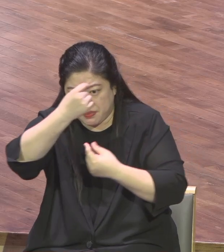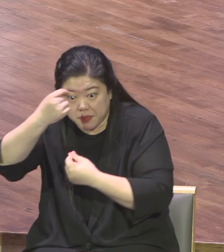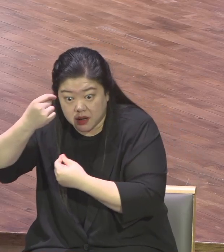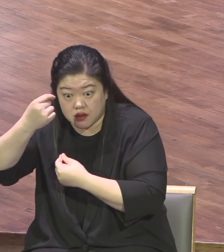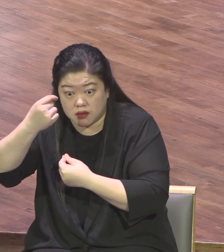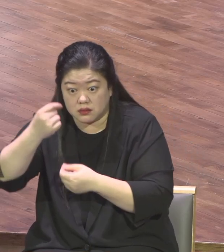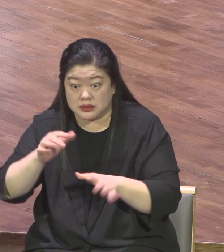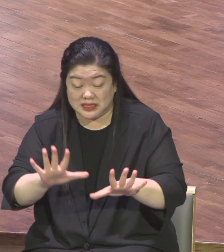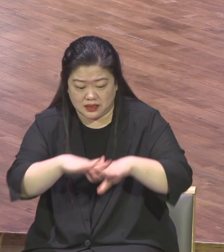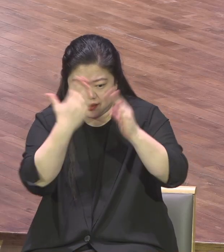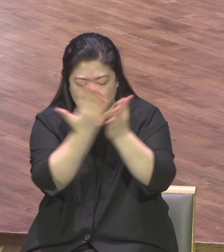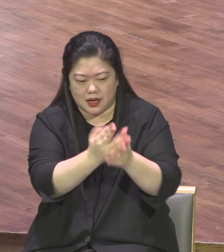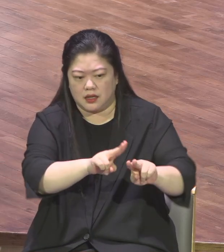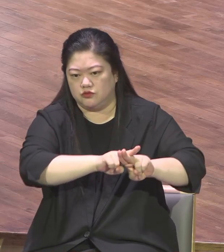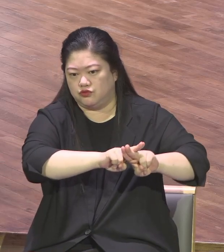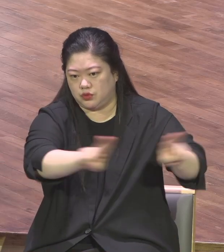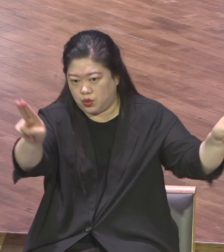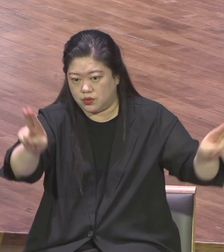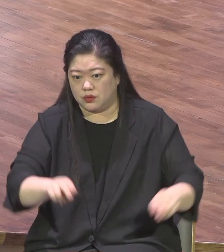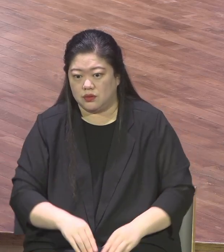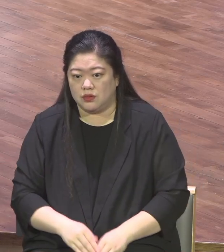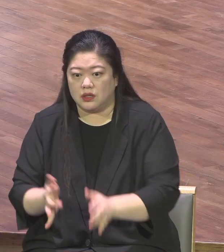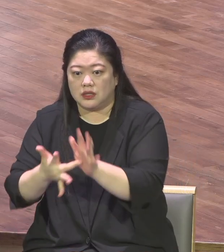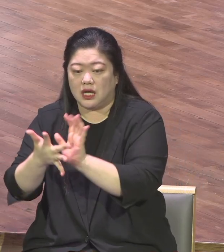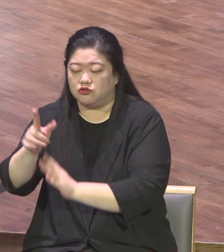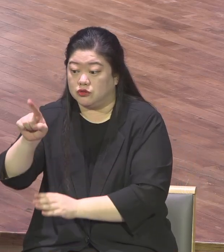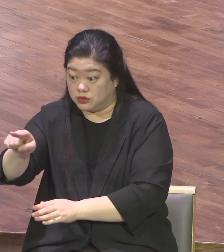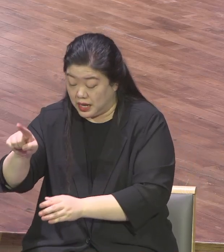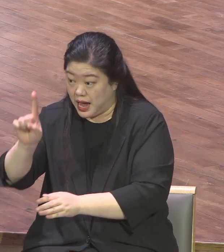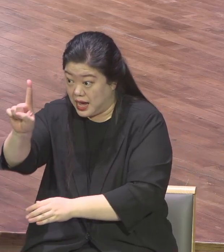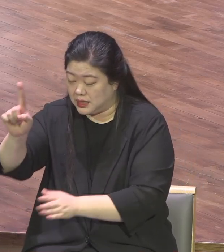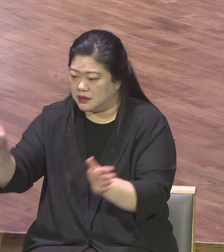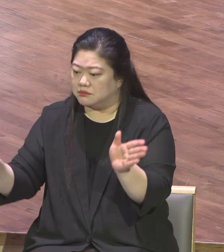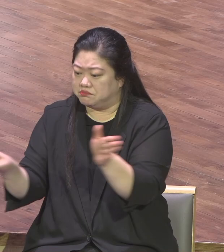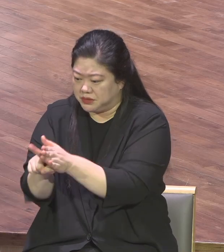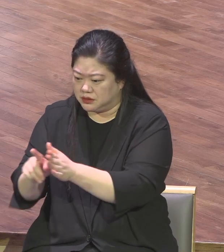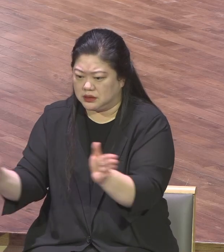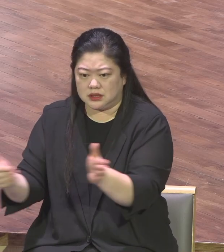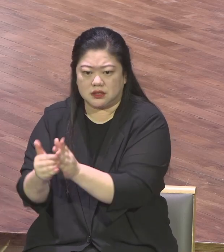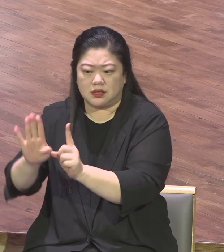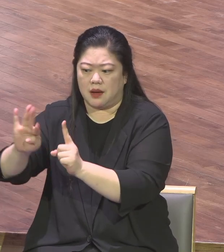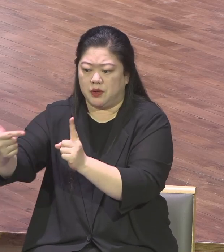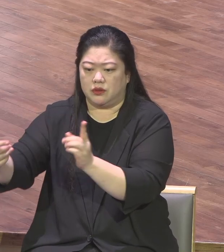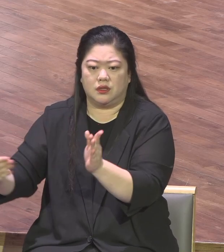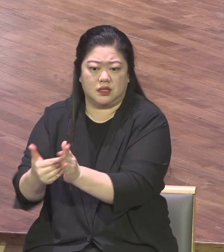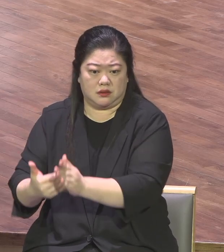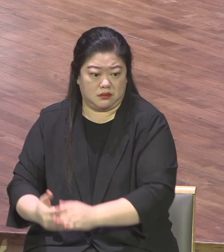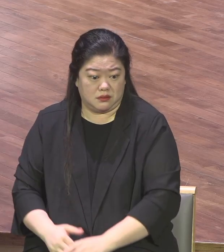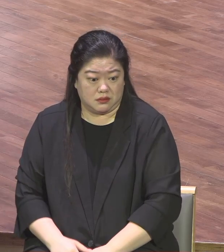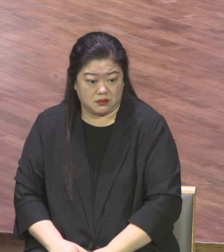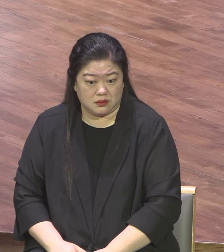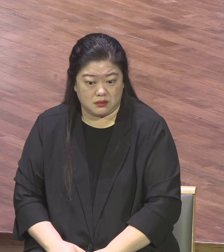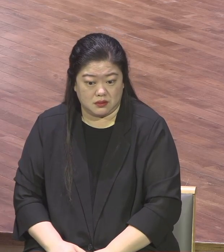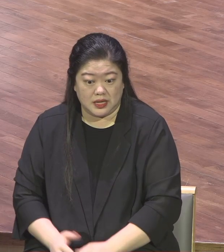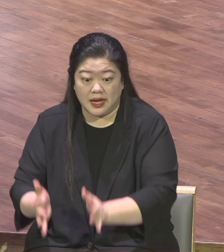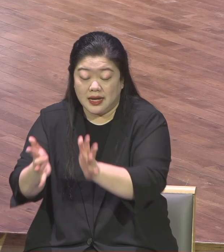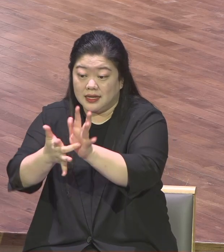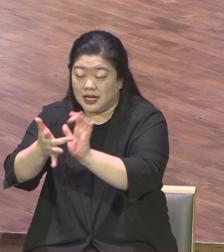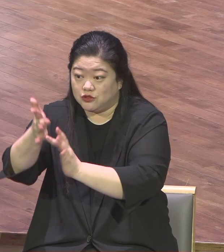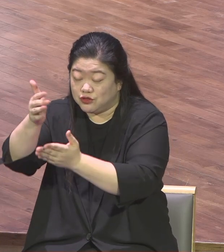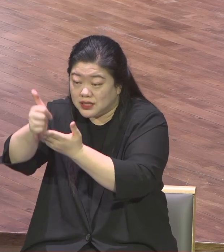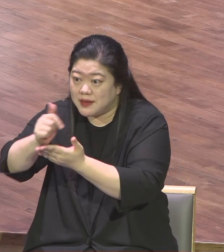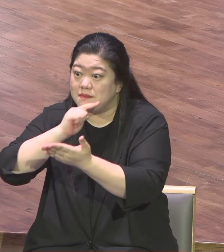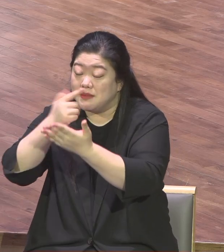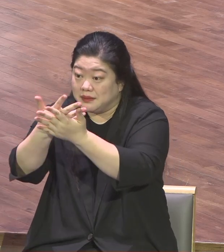단번에 다 이루었기 때문에 이제는 우리는 희생제사가 필요 없어요. 그 피만 믿으면 돼요. 그